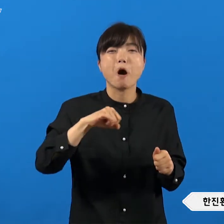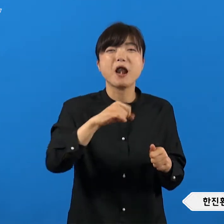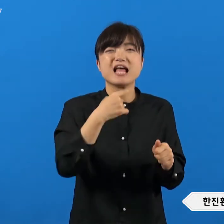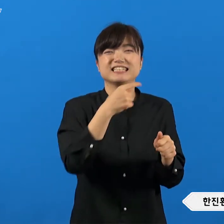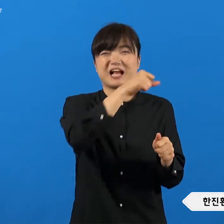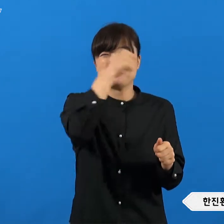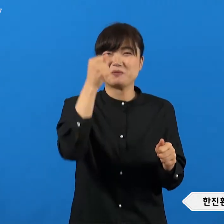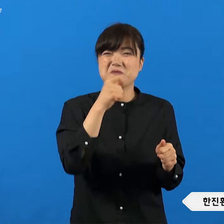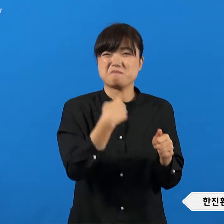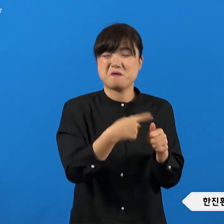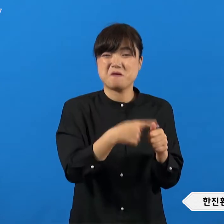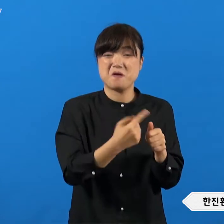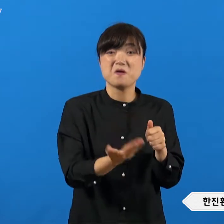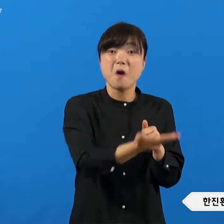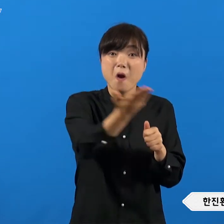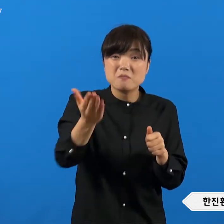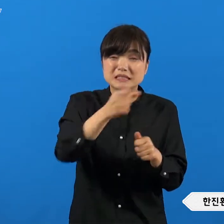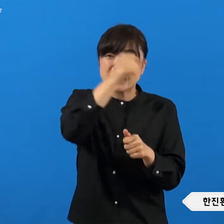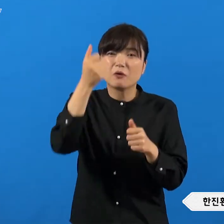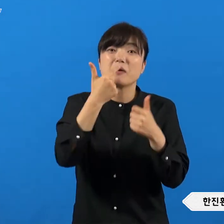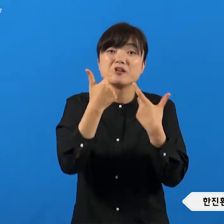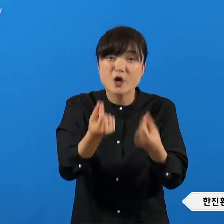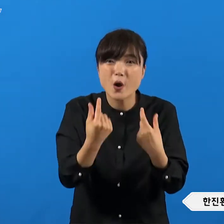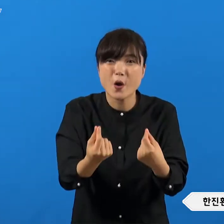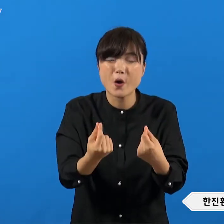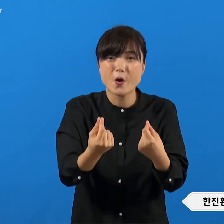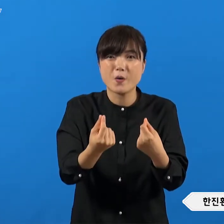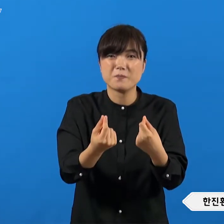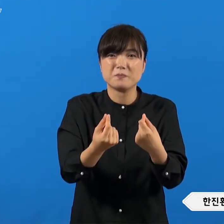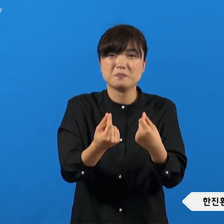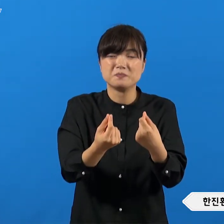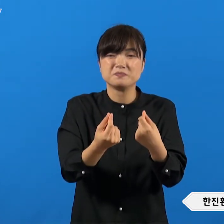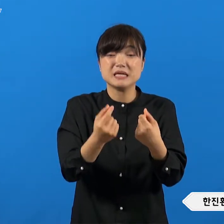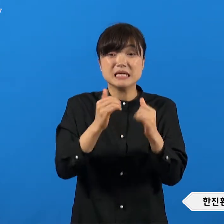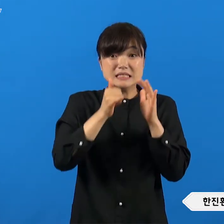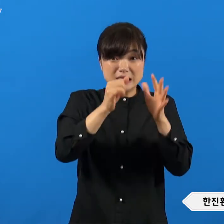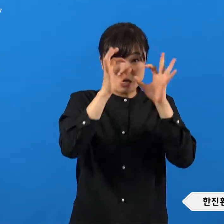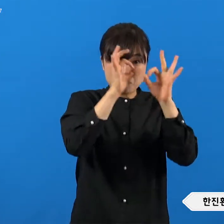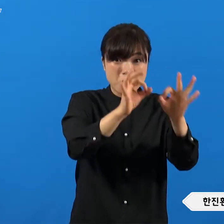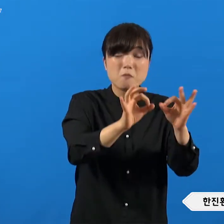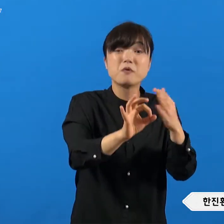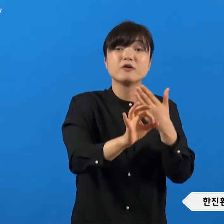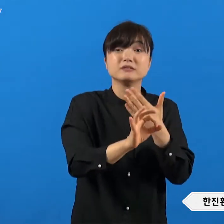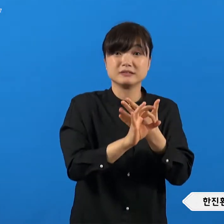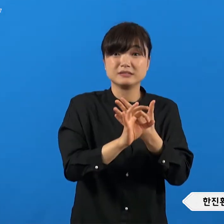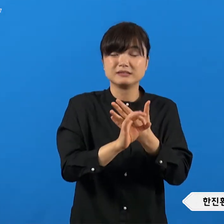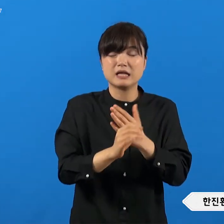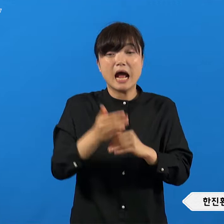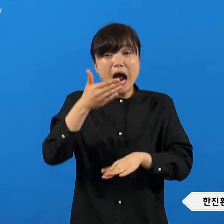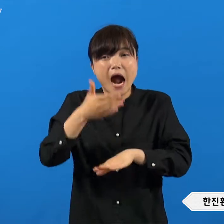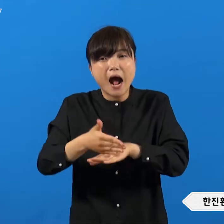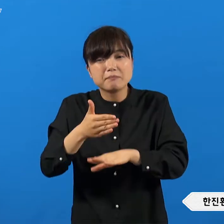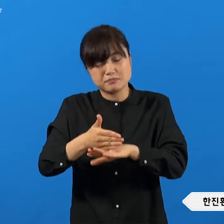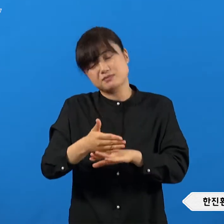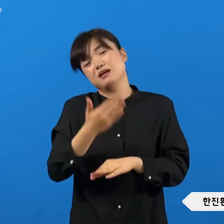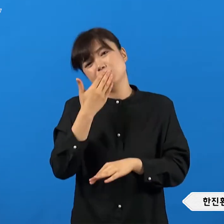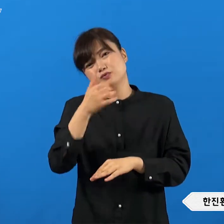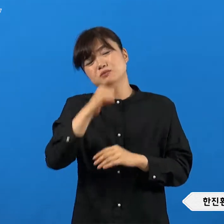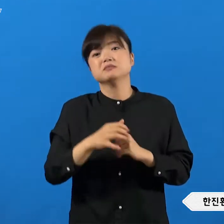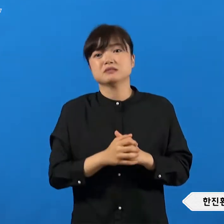여러분, 그 장로님과 같은 눈으로 세상을 바라볼 수만 있다면 무엇 하나 감사하지 않은 것이 없을